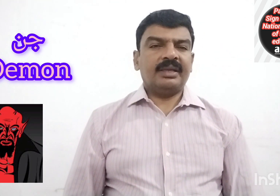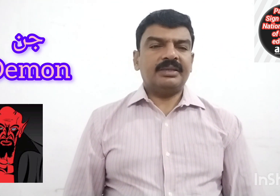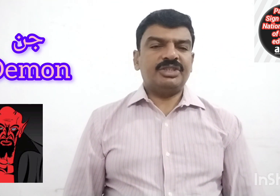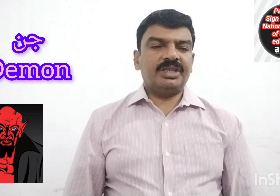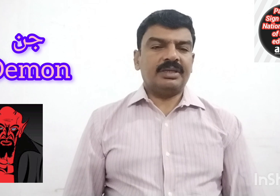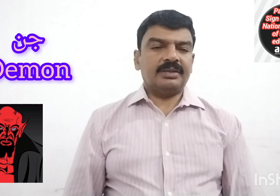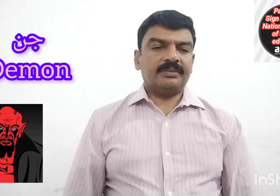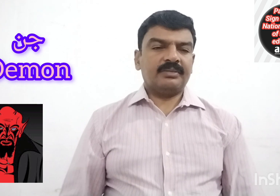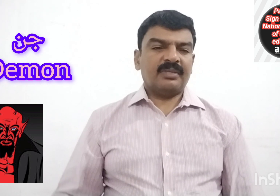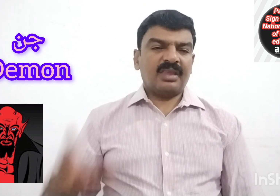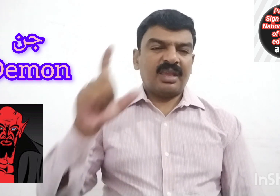जिन,